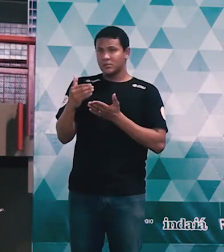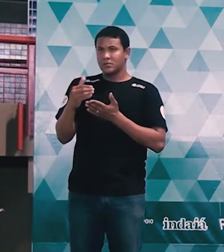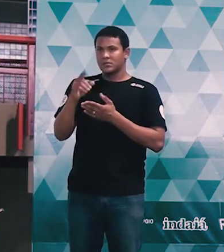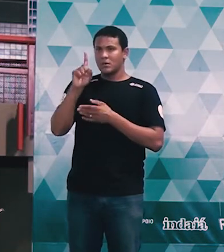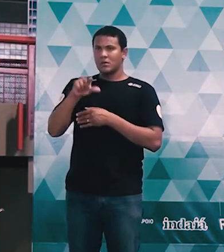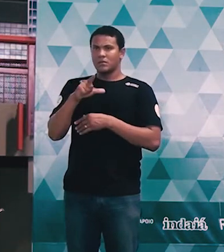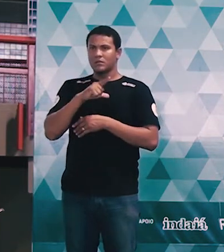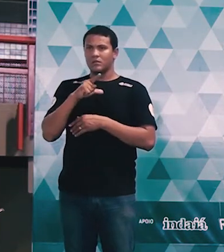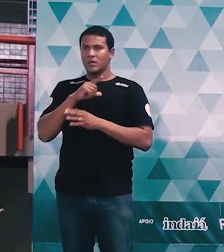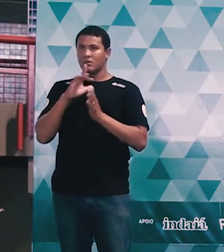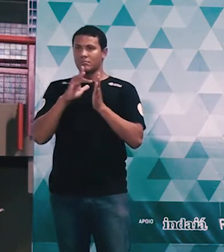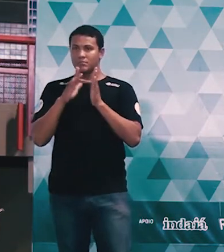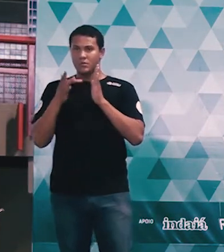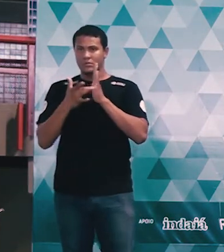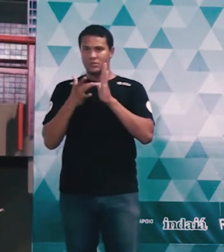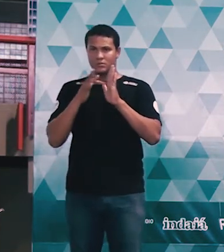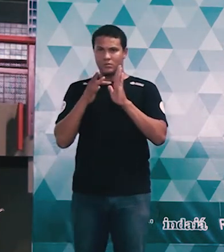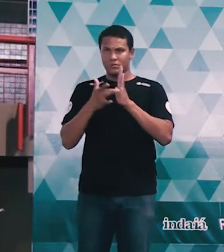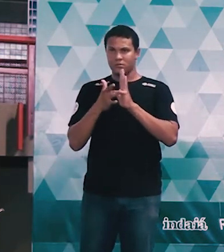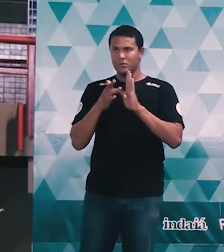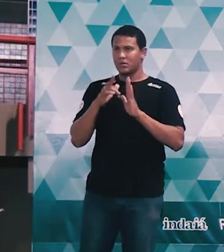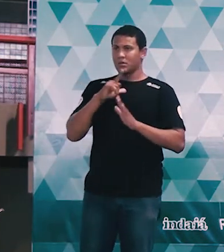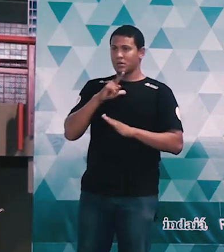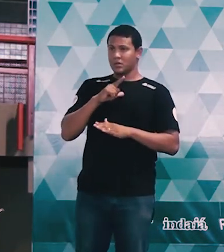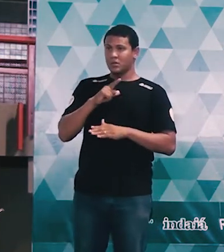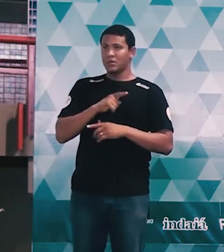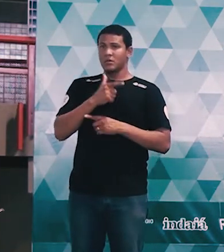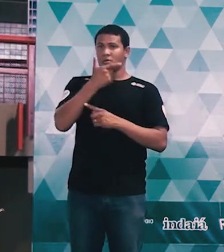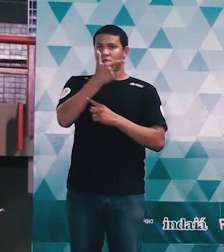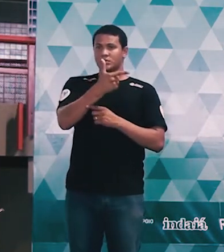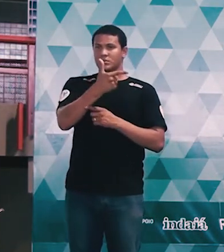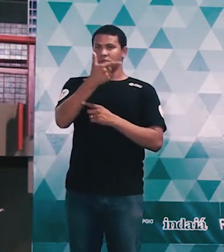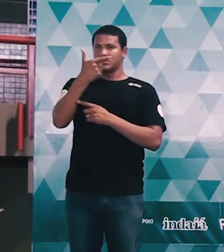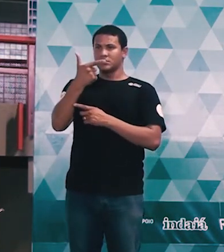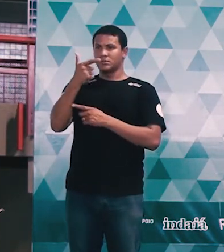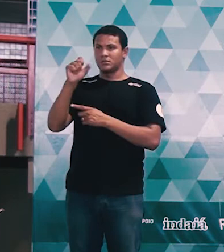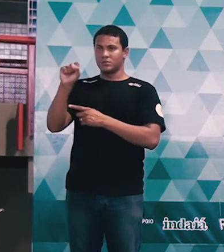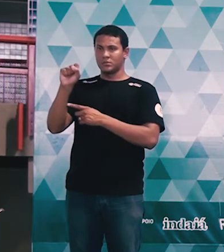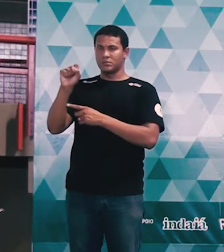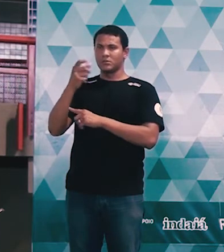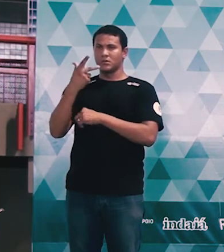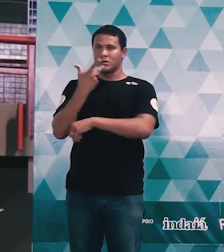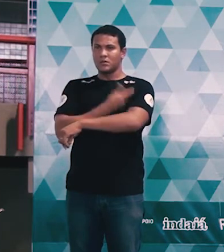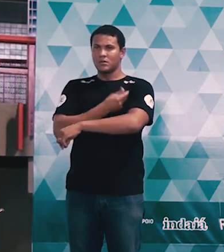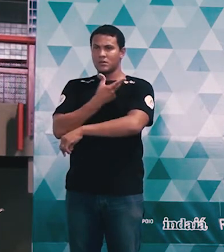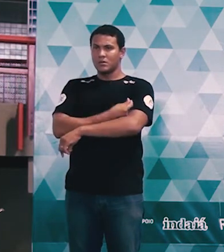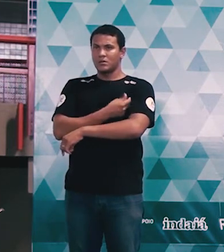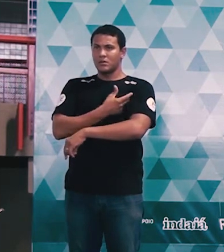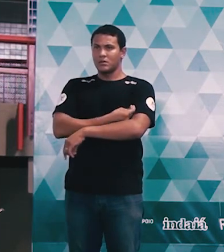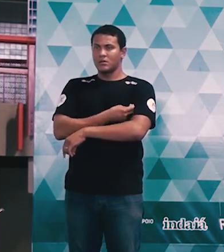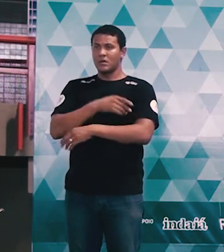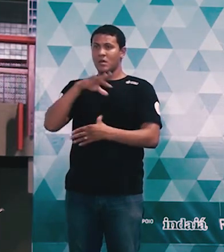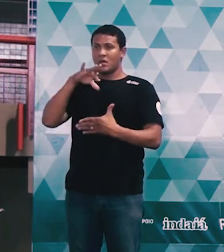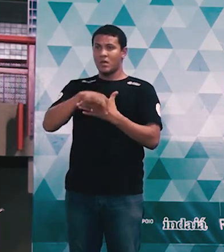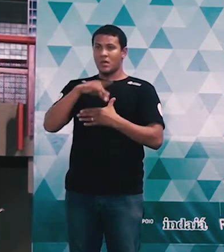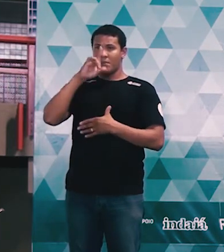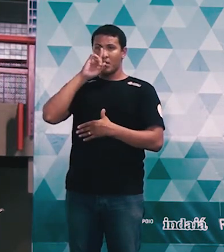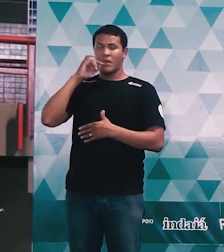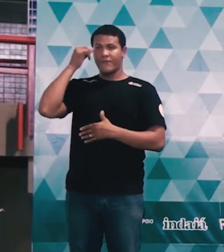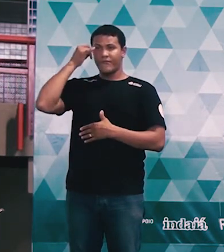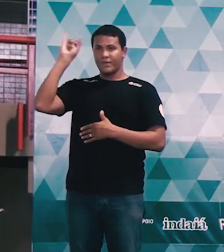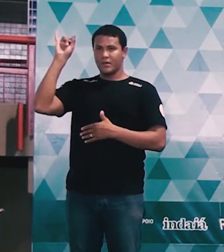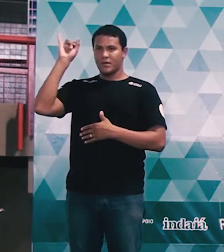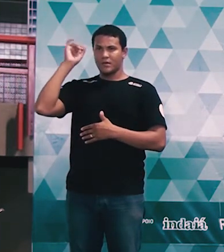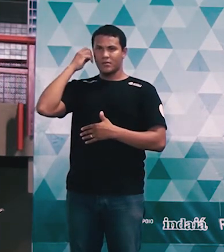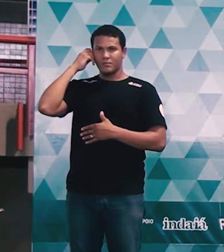esse posto de saúde tinha 228 vacinas contra a febre amarela no estoque. A